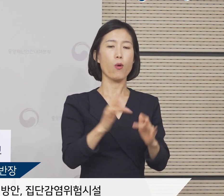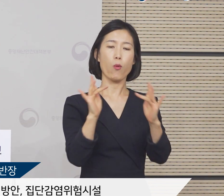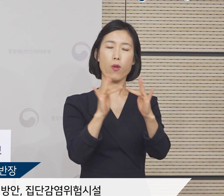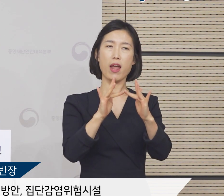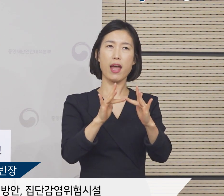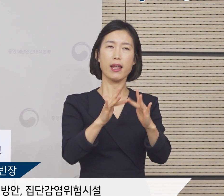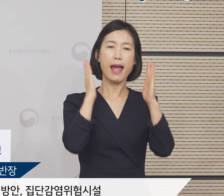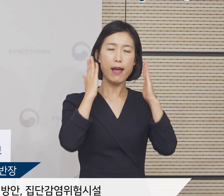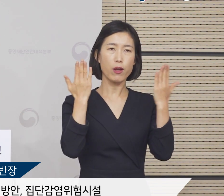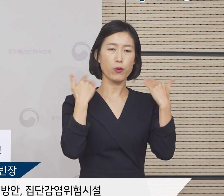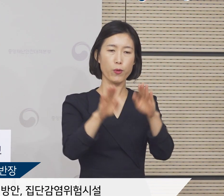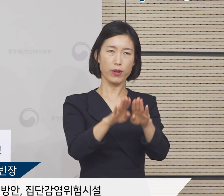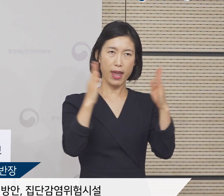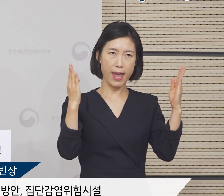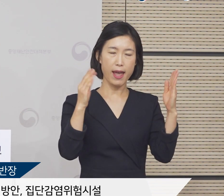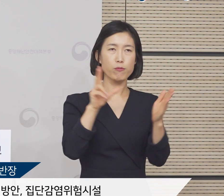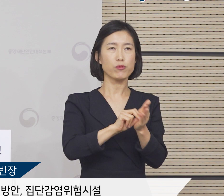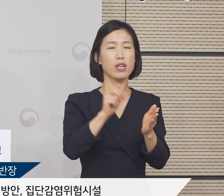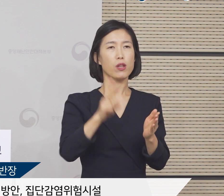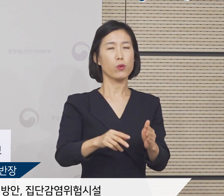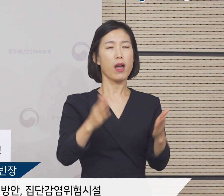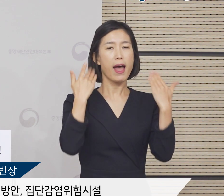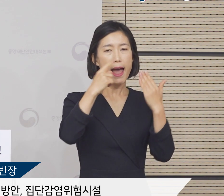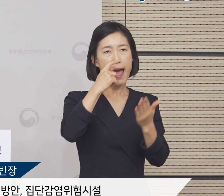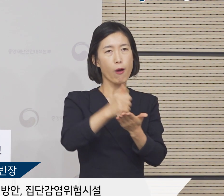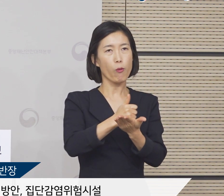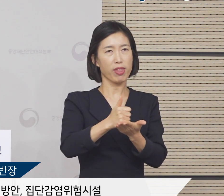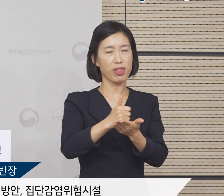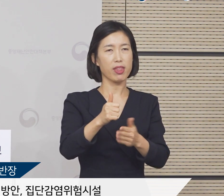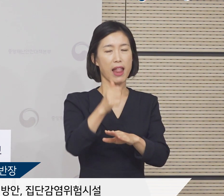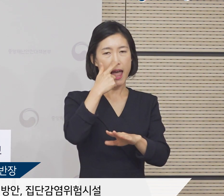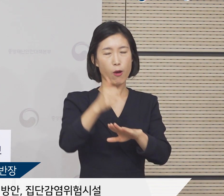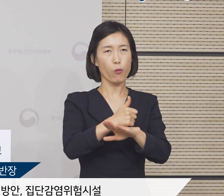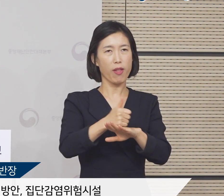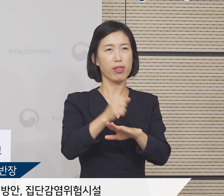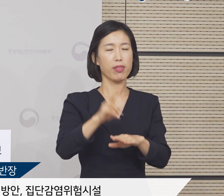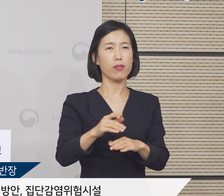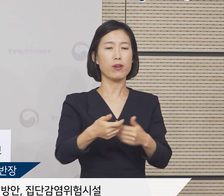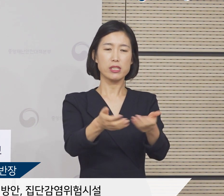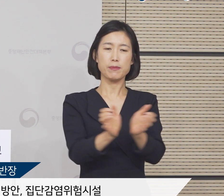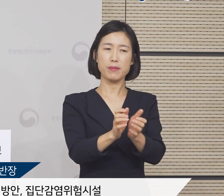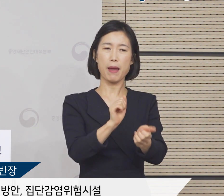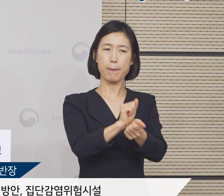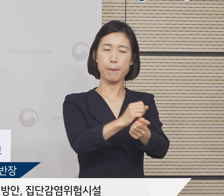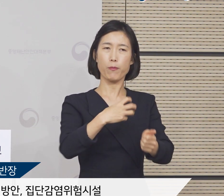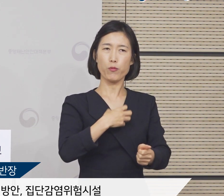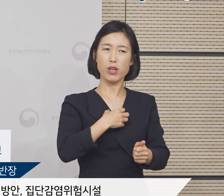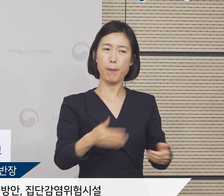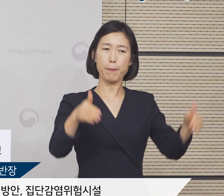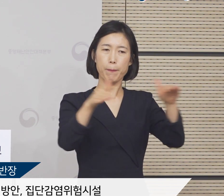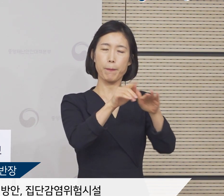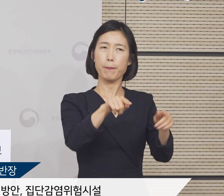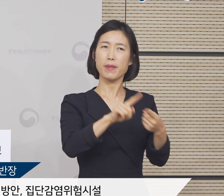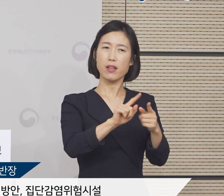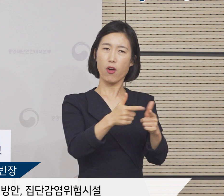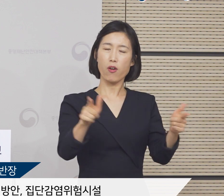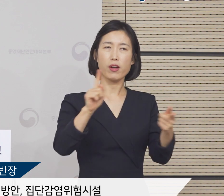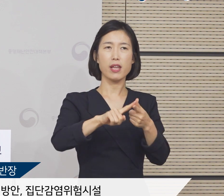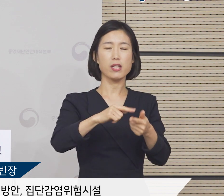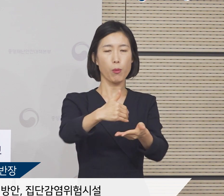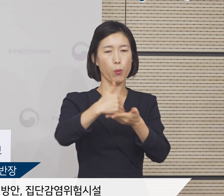상황, 학원 방역 관리 강화 방안, 집단 감염 위험 시설 점검 강화 등을 보고받고